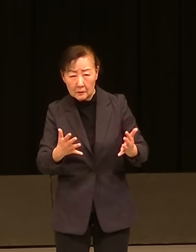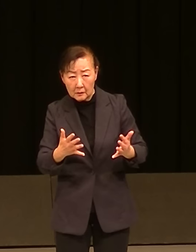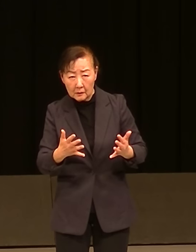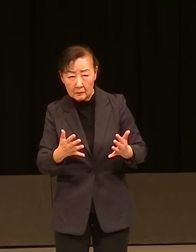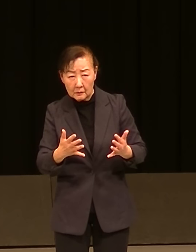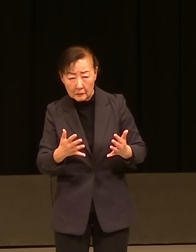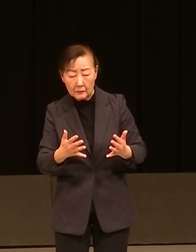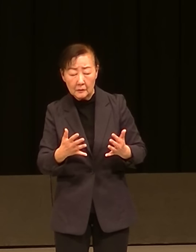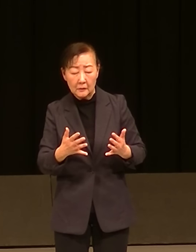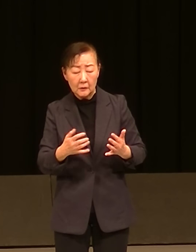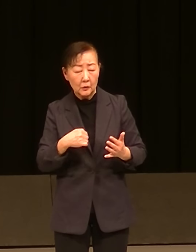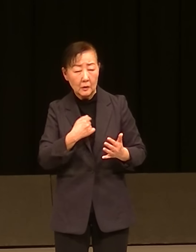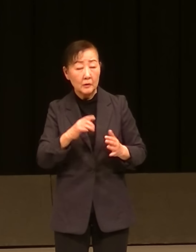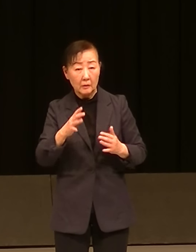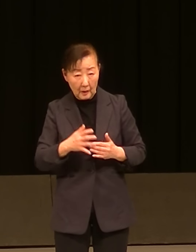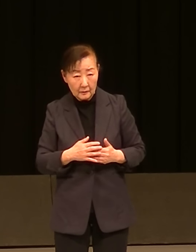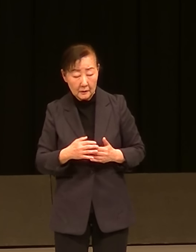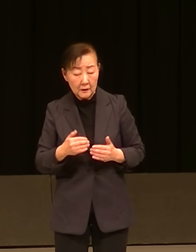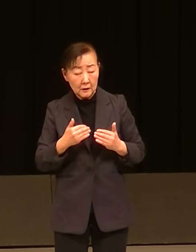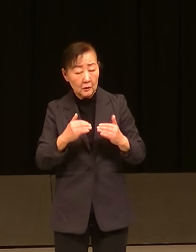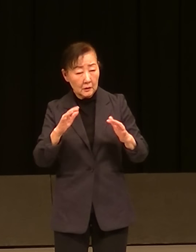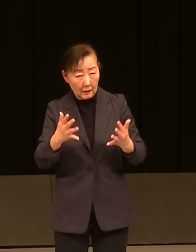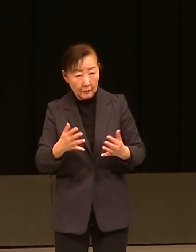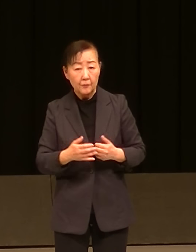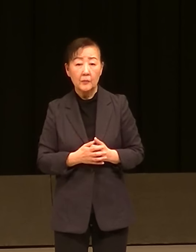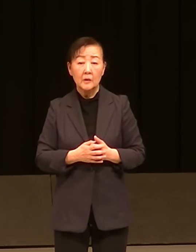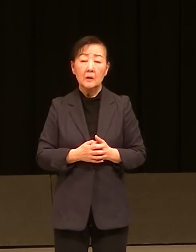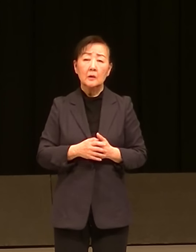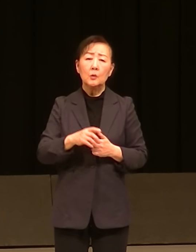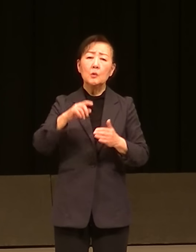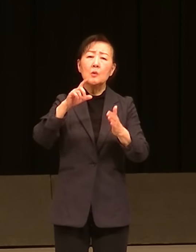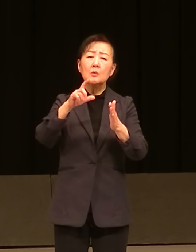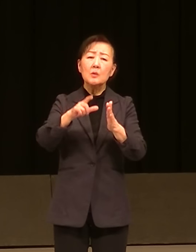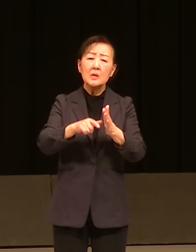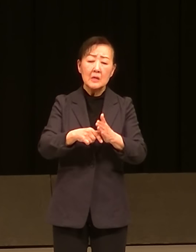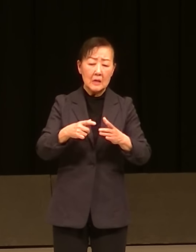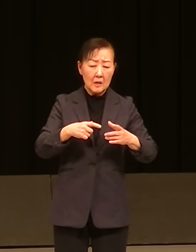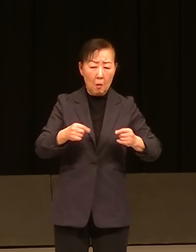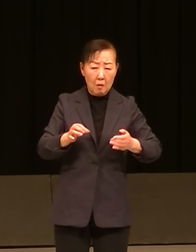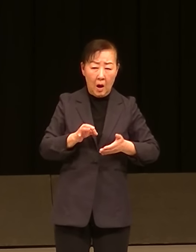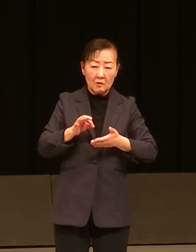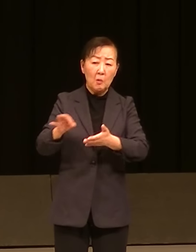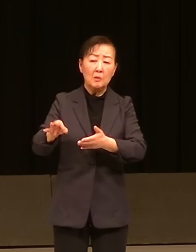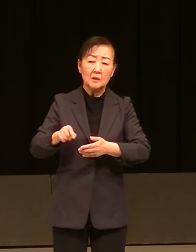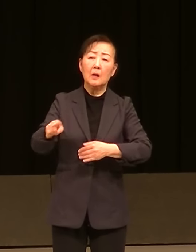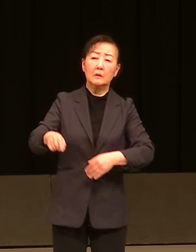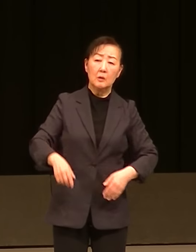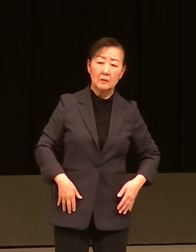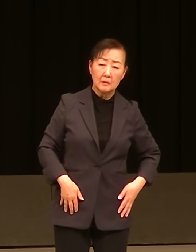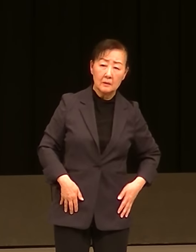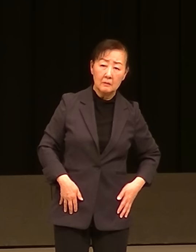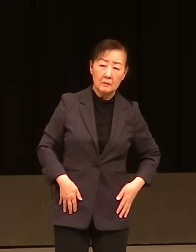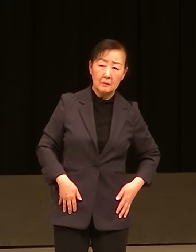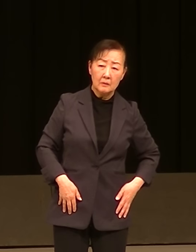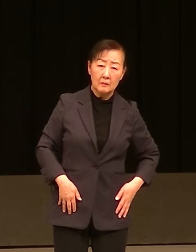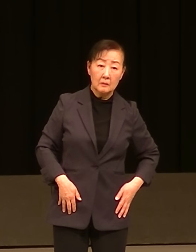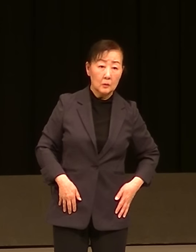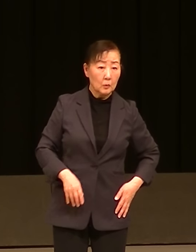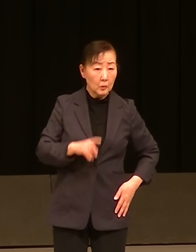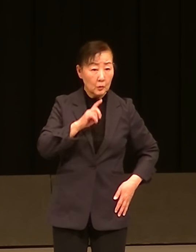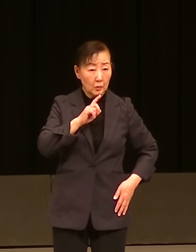向かっていないという中で、ああいうことを言う、日本が投資してやってるんだぜっていう感じのことを言